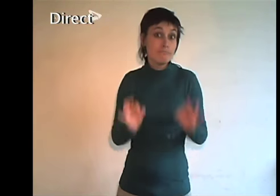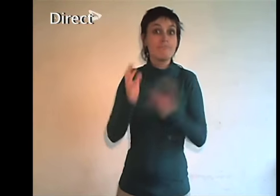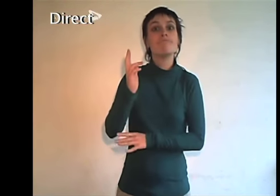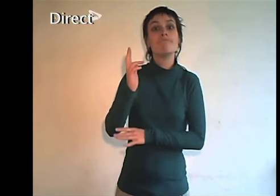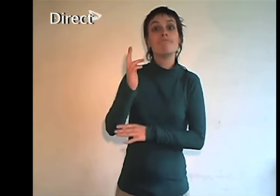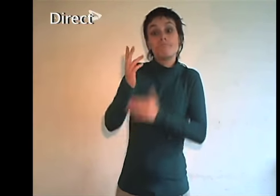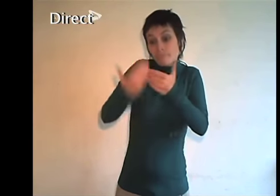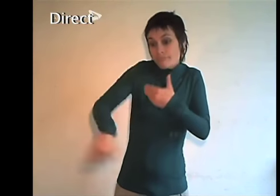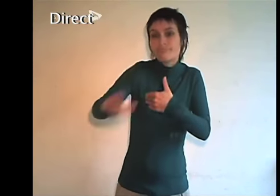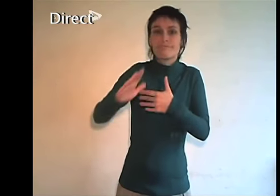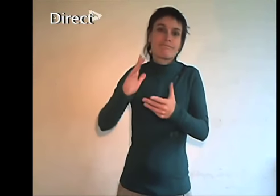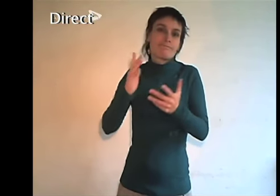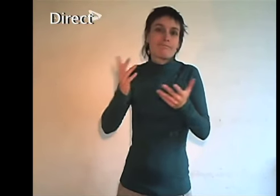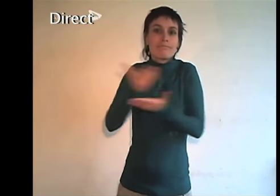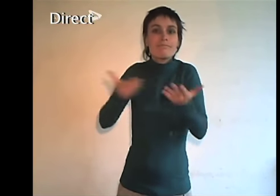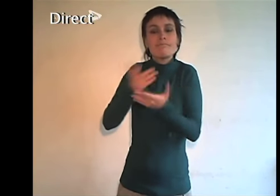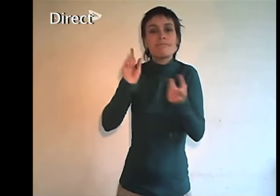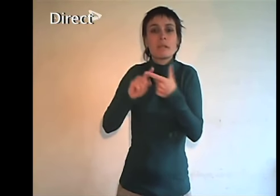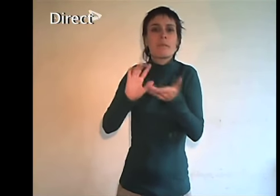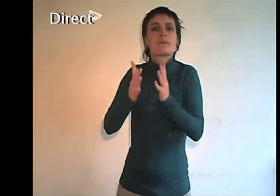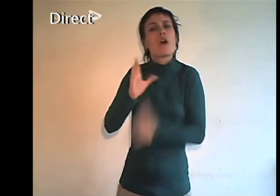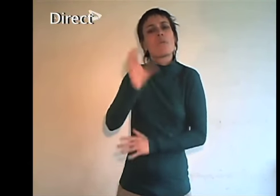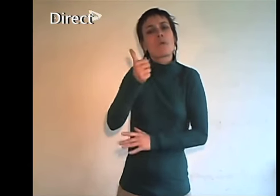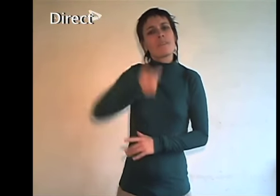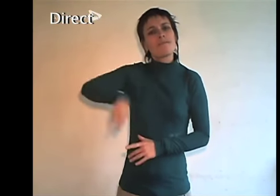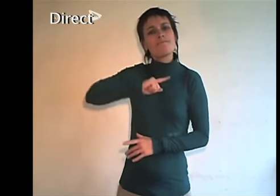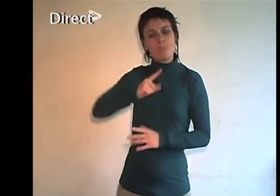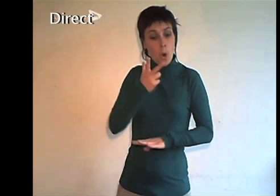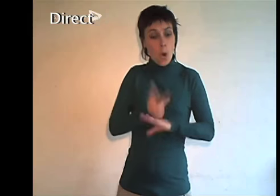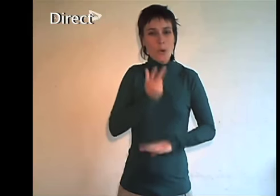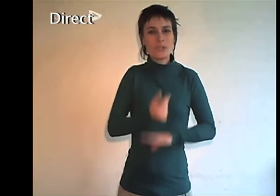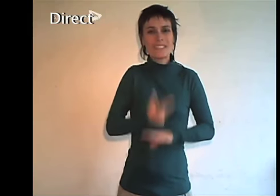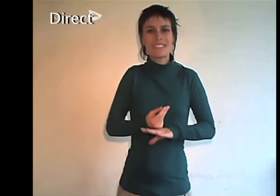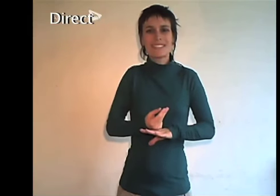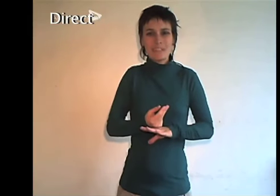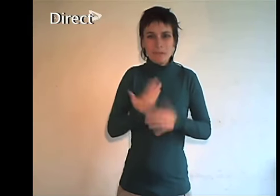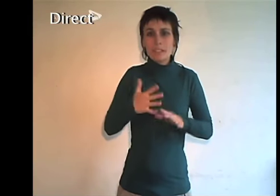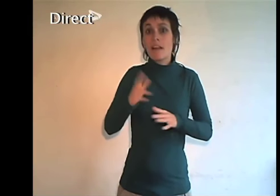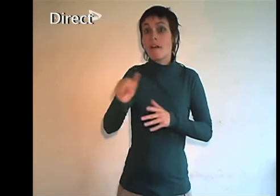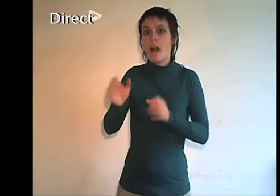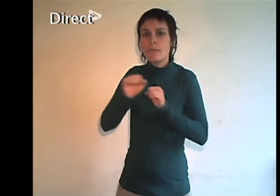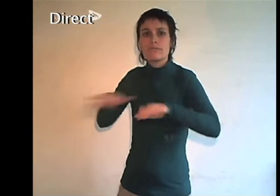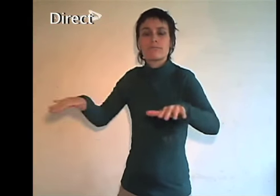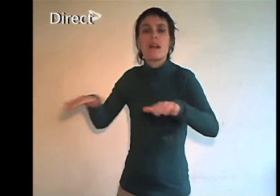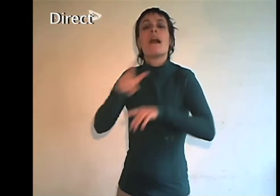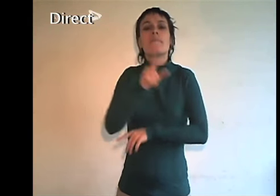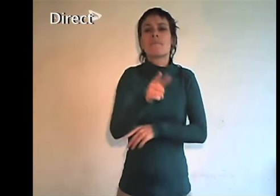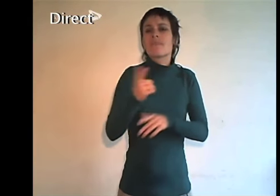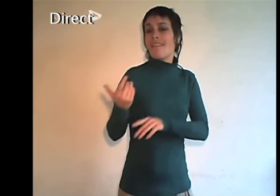Et bien justement, on va partir là-dessus, sur cette histoire de langue des signes. On va commencer en entendant un enregistrement. On avait fait une rencontre un